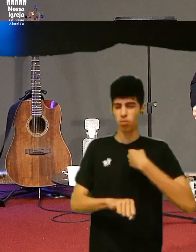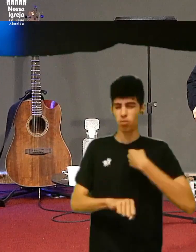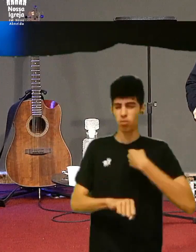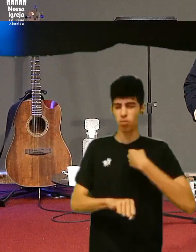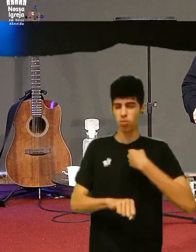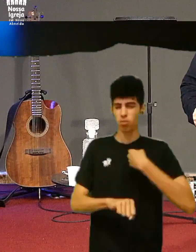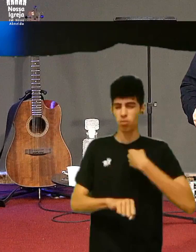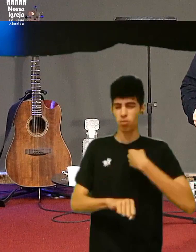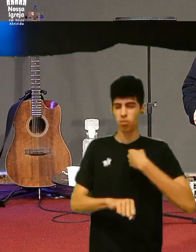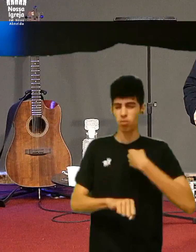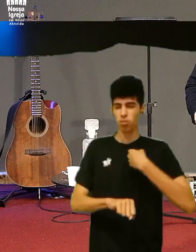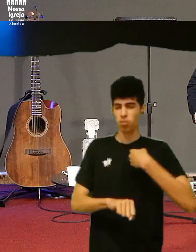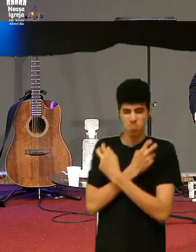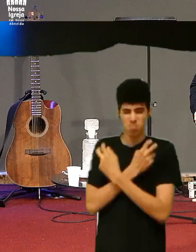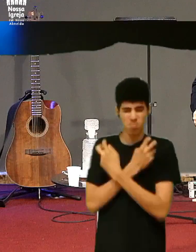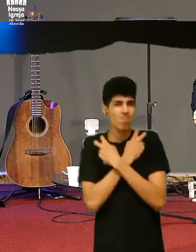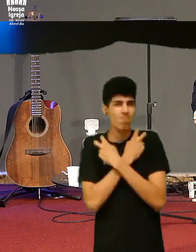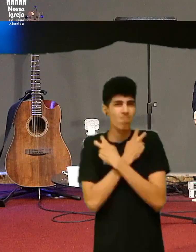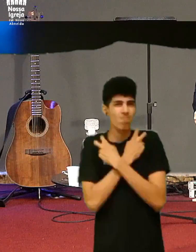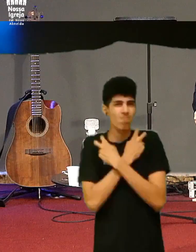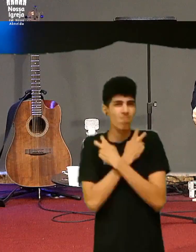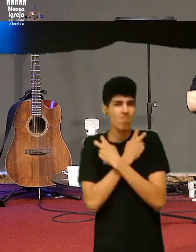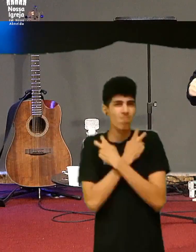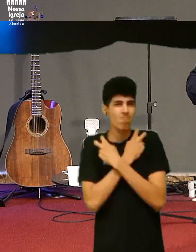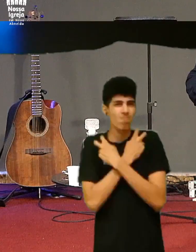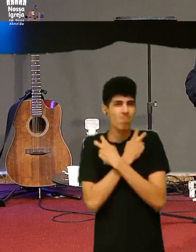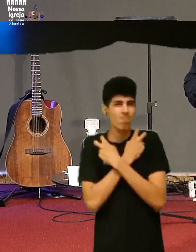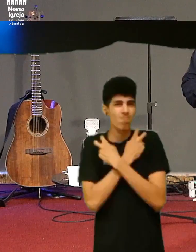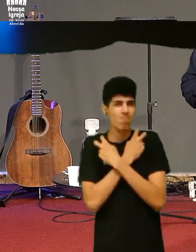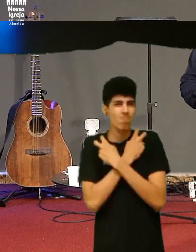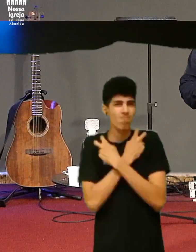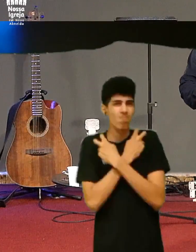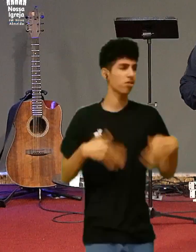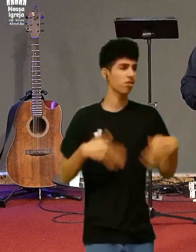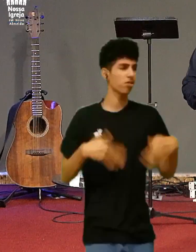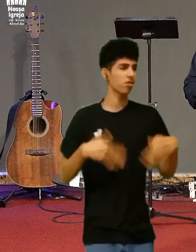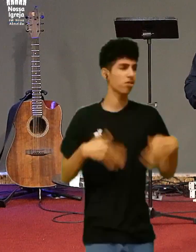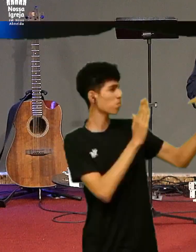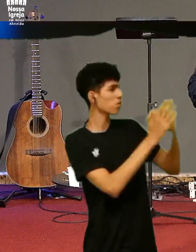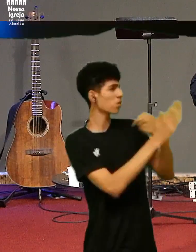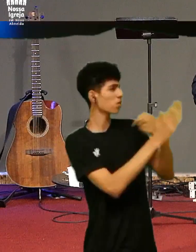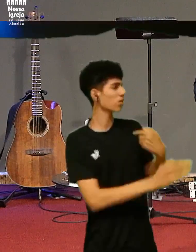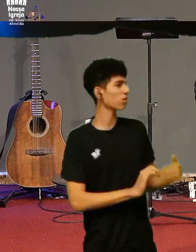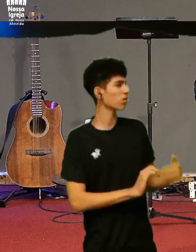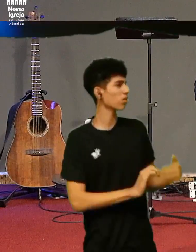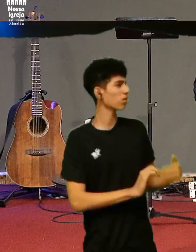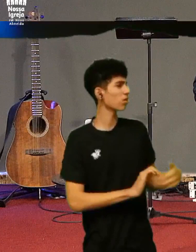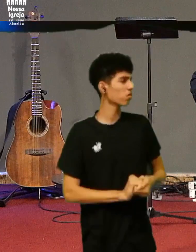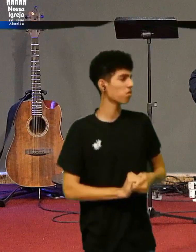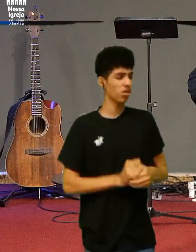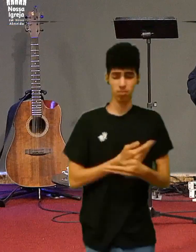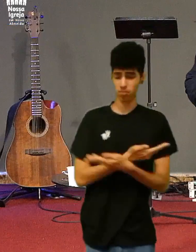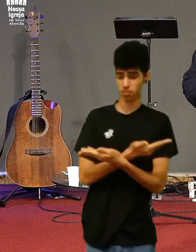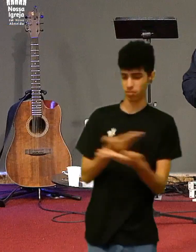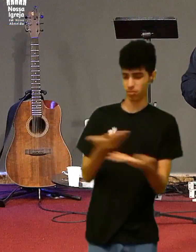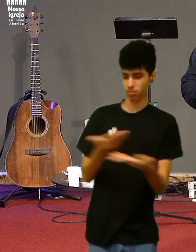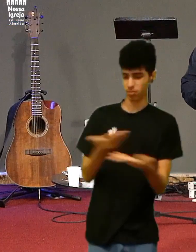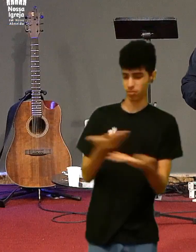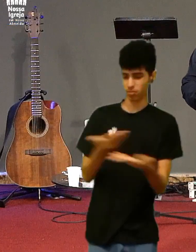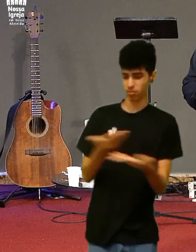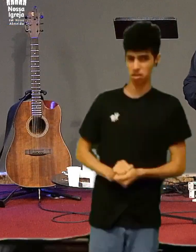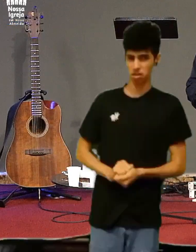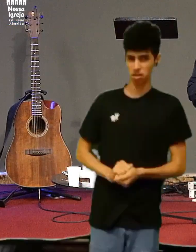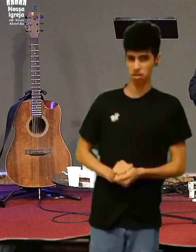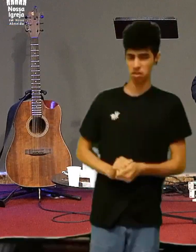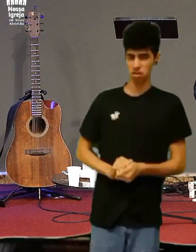estavam sequíssimos. Então me perguntou: filho do homem, acaso poderão reviver